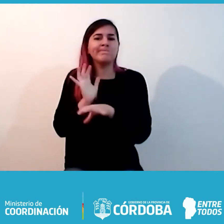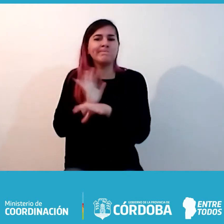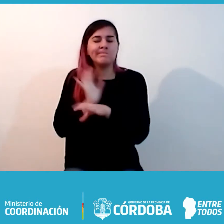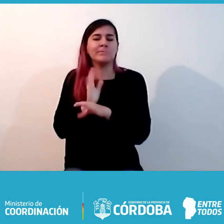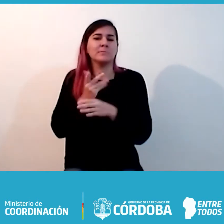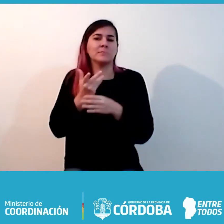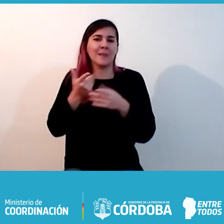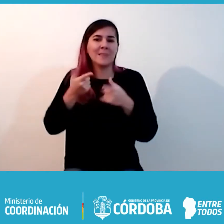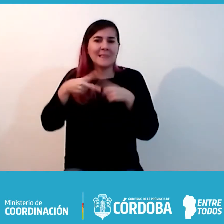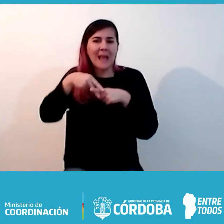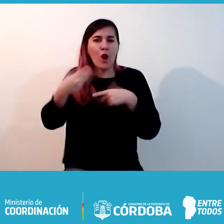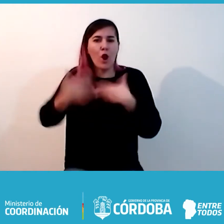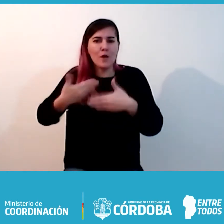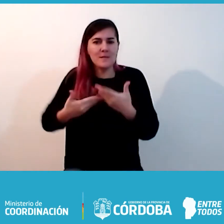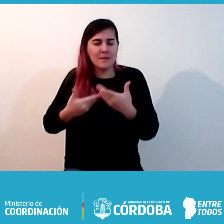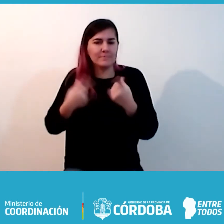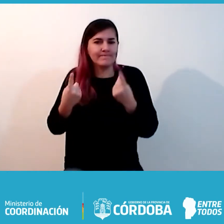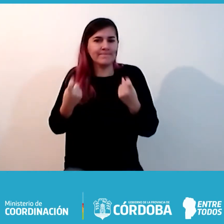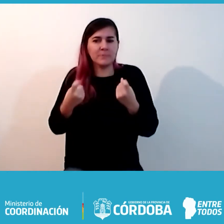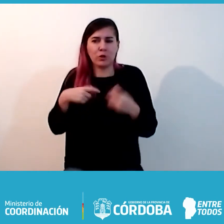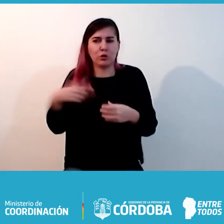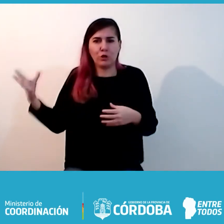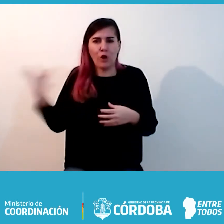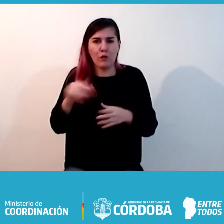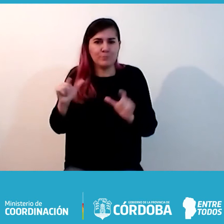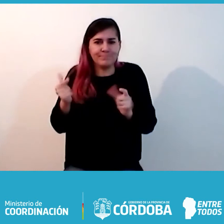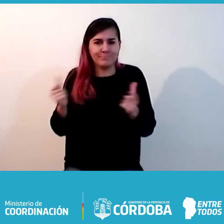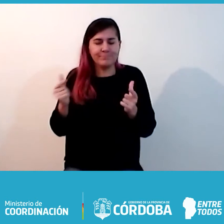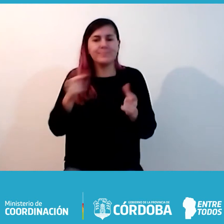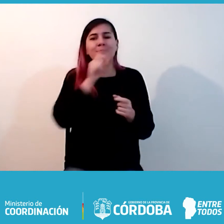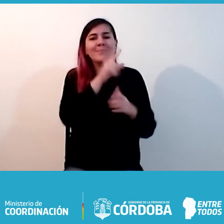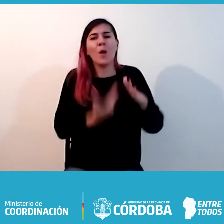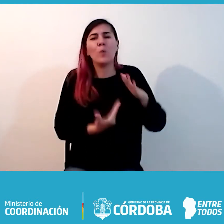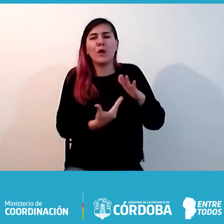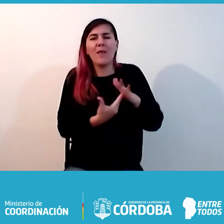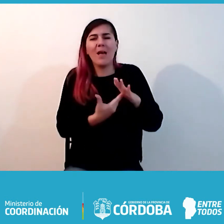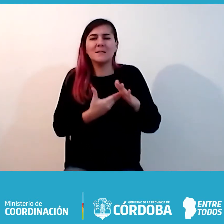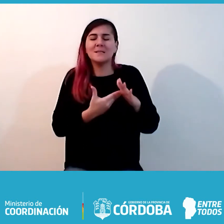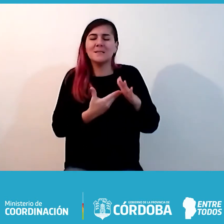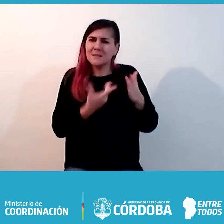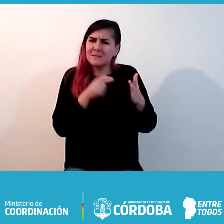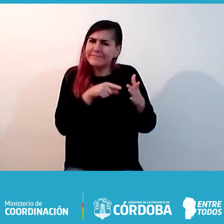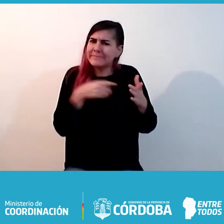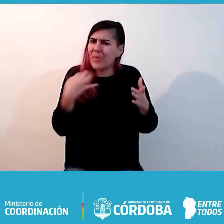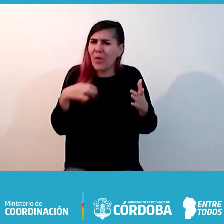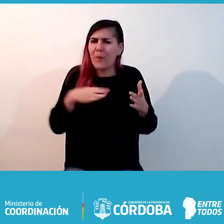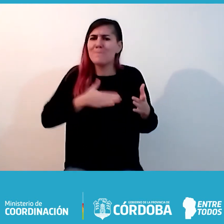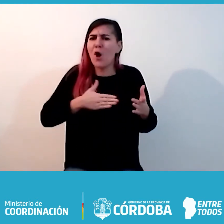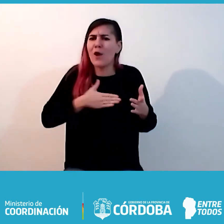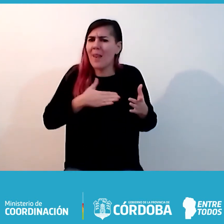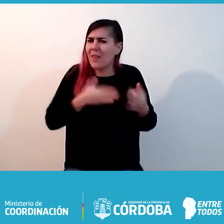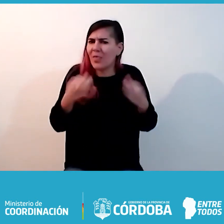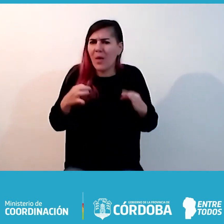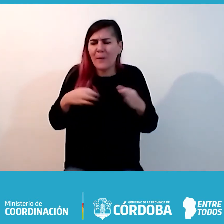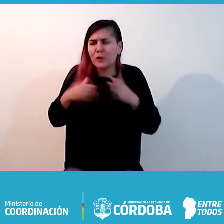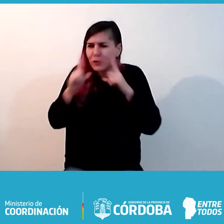tienen. Considera que en estos casos las autoridades tienen la obligación moral de brindar un espacio para la audiencia, por lo que la misma debe ser declarada